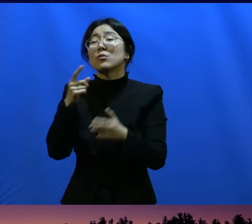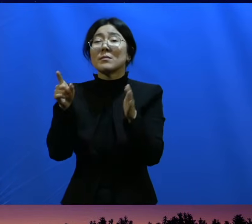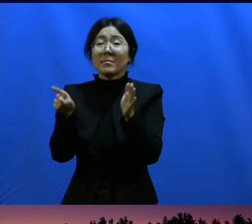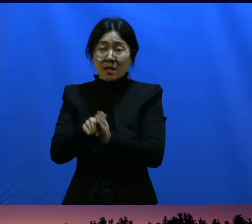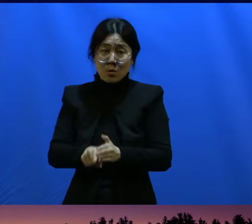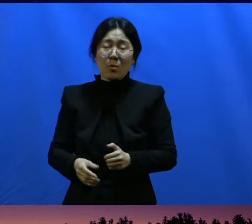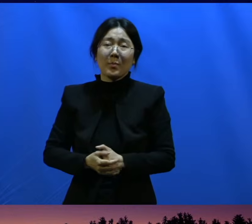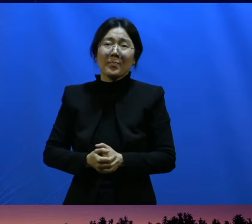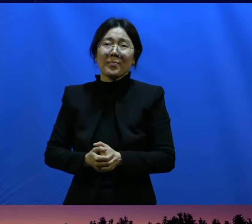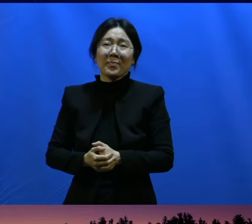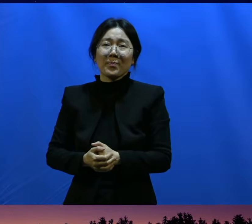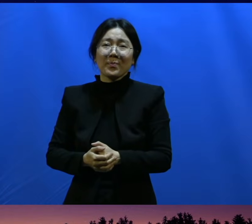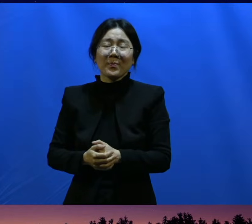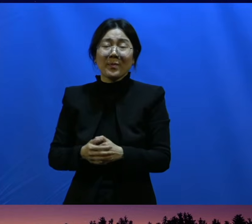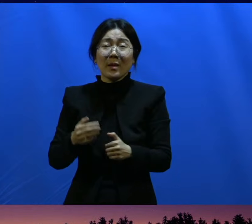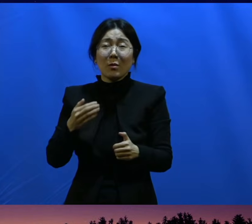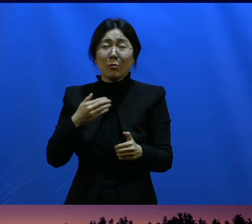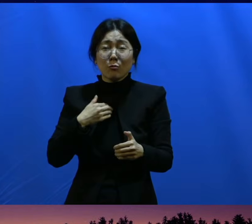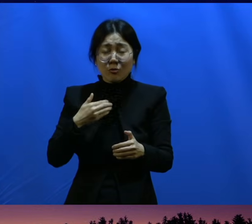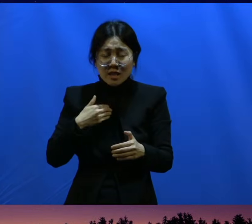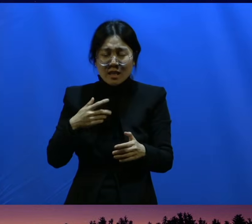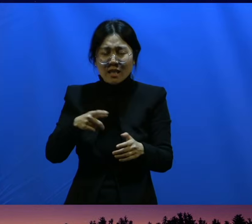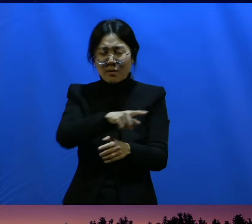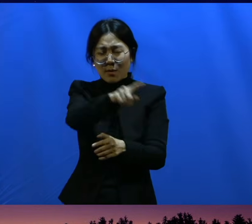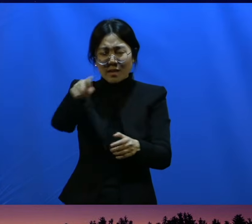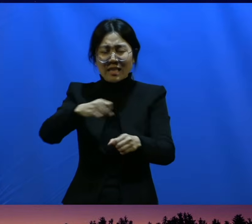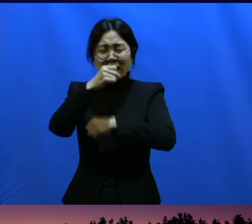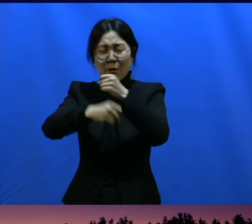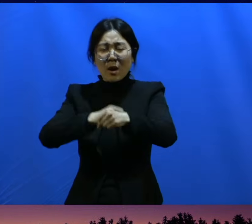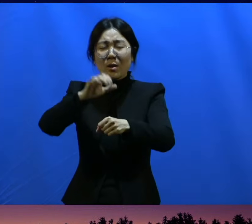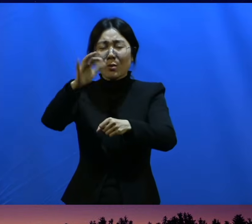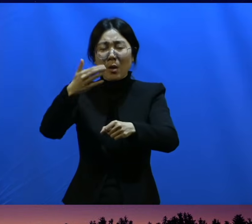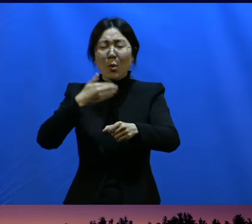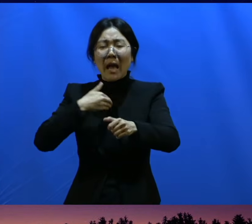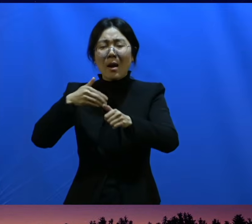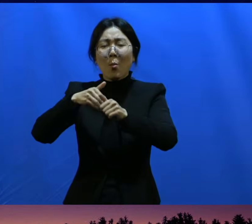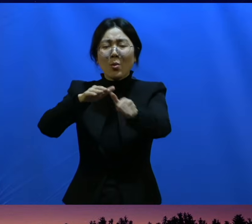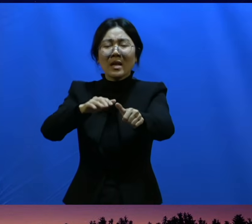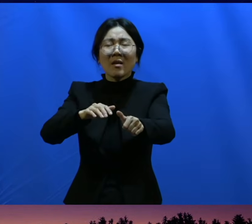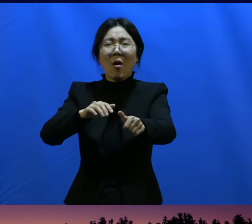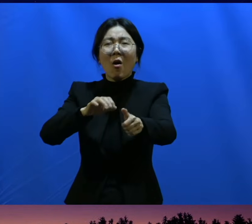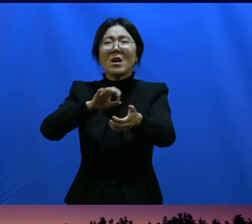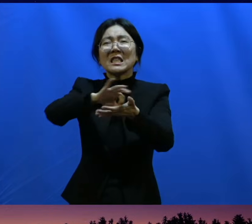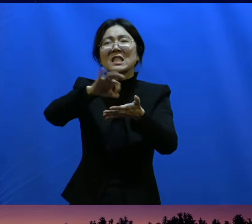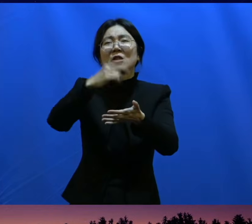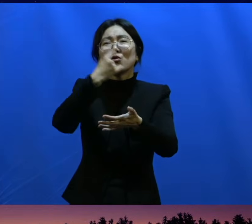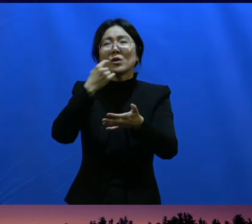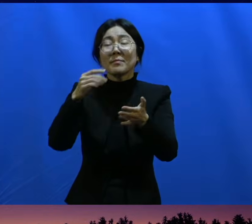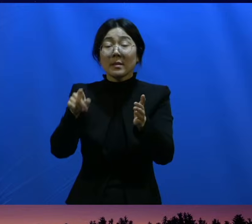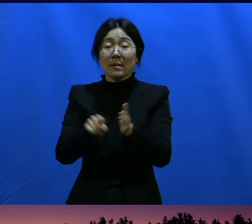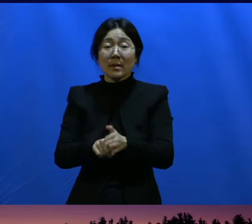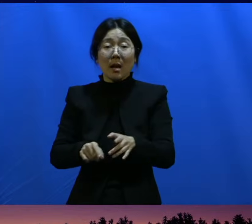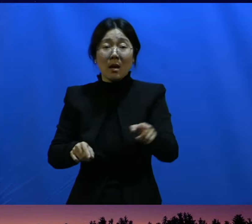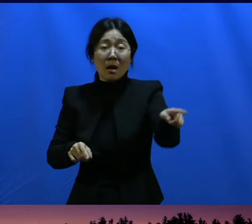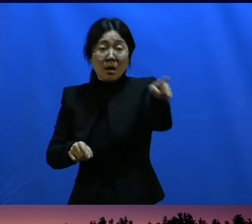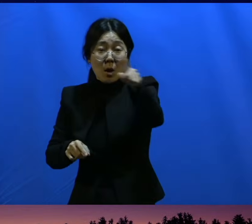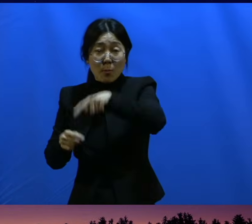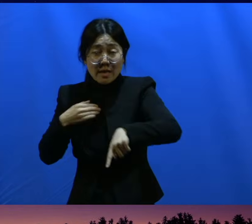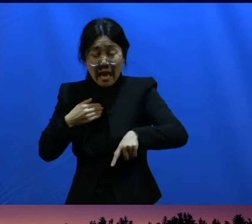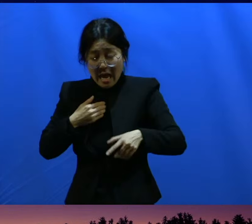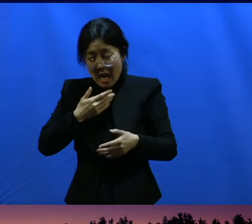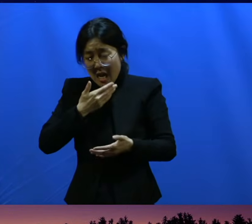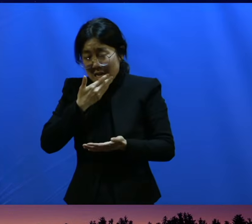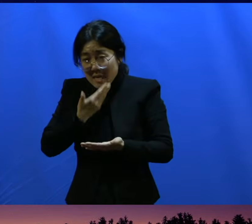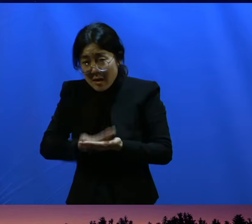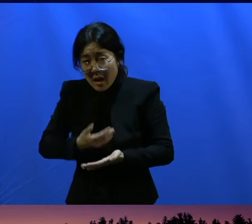풀어 자유케 하는 일에 우리를 사용해 주실 줄로 믿습니다. 오늘 또 상처 입은 영혼들, 묶인 자들, 얽매인 자들,